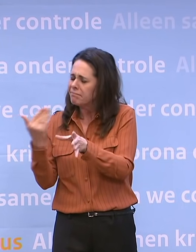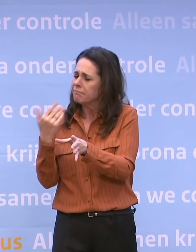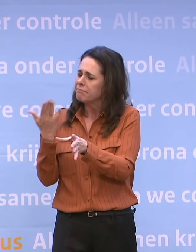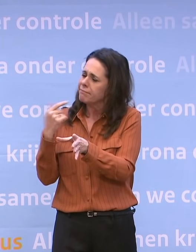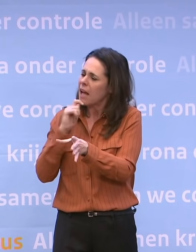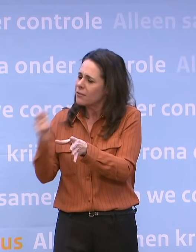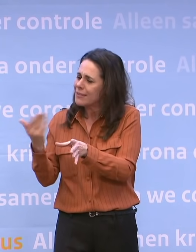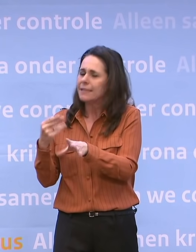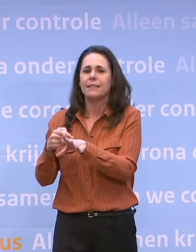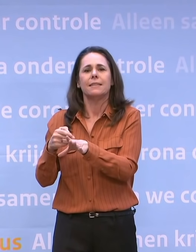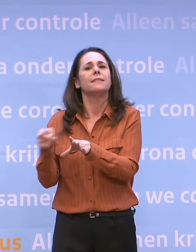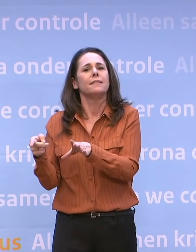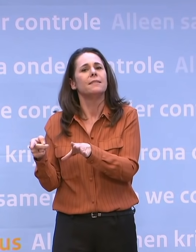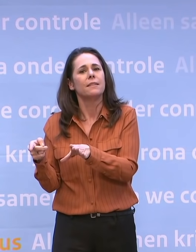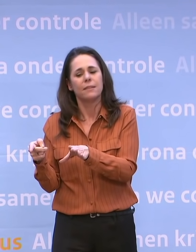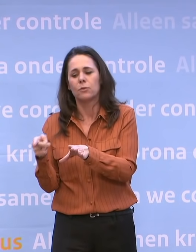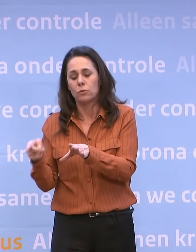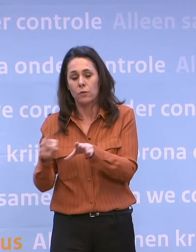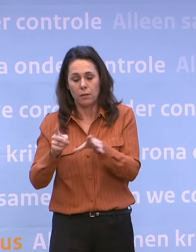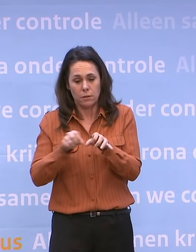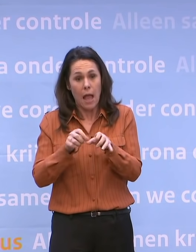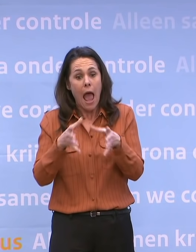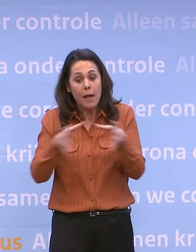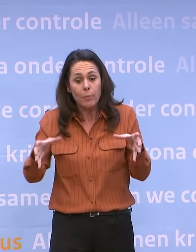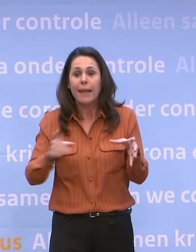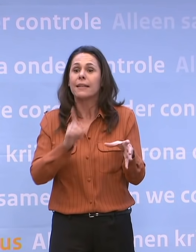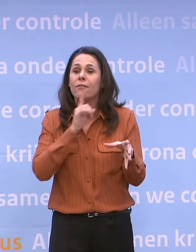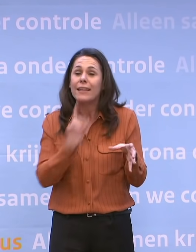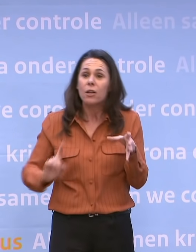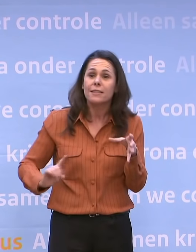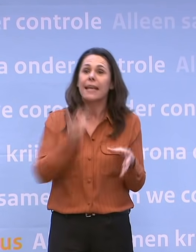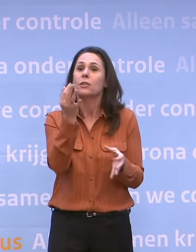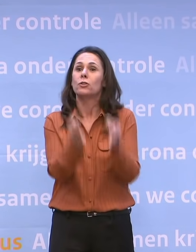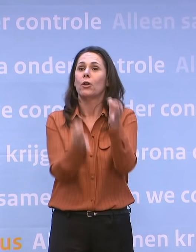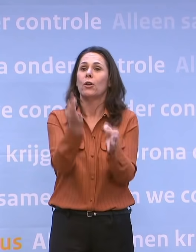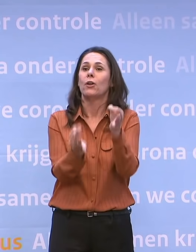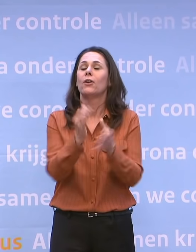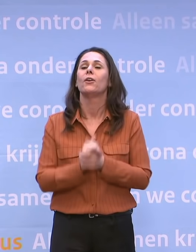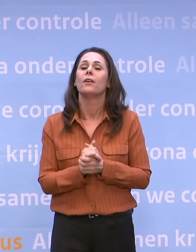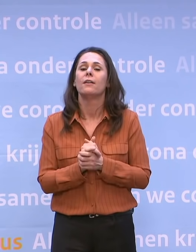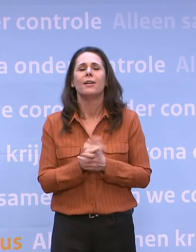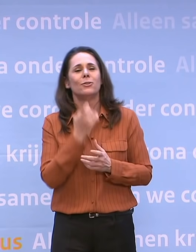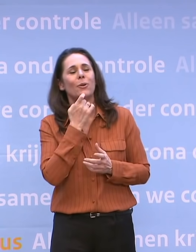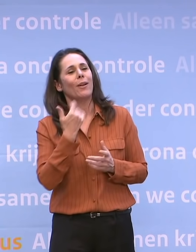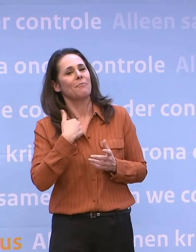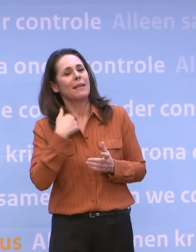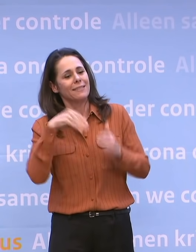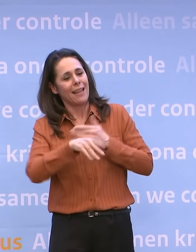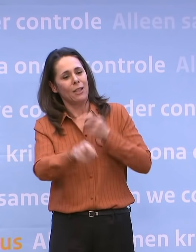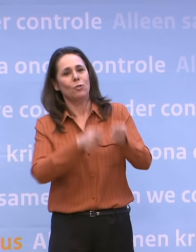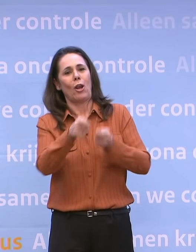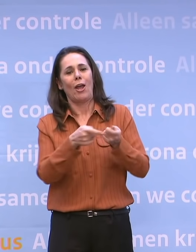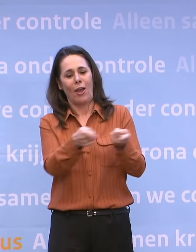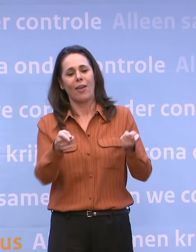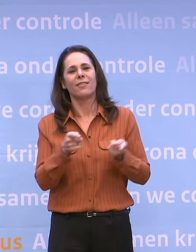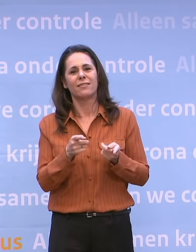die eerste uitbreiding, als we die zouden willen kunnen realiseren, wie zou je dan als eerste moeten testen? En het antwoord is natuurlijk de mensen in de zorg. De mensen in de zorg die te